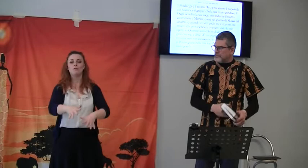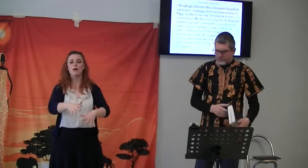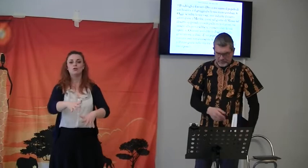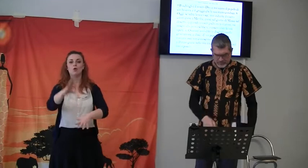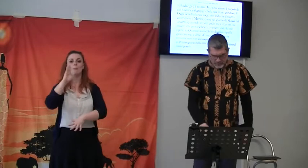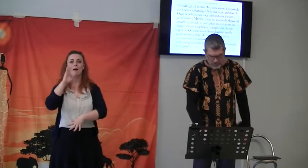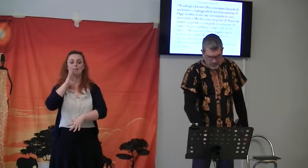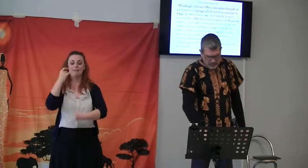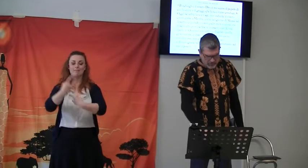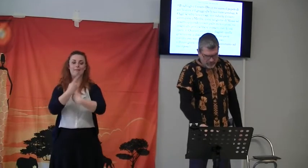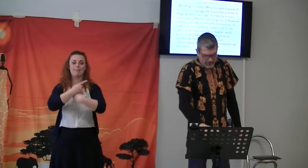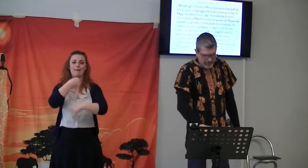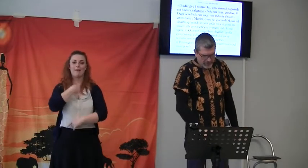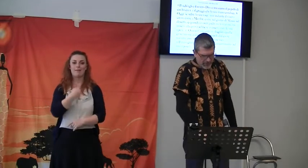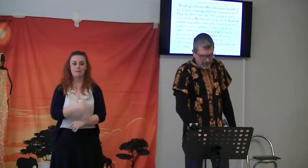tempo?